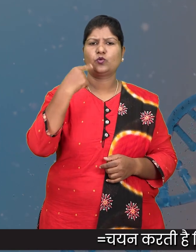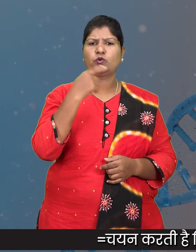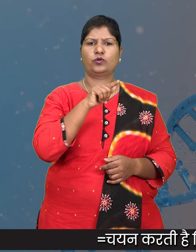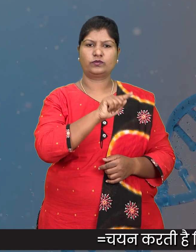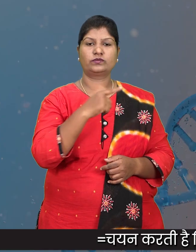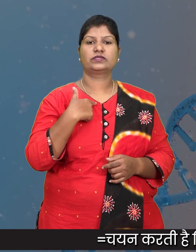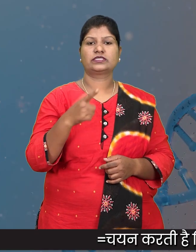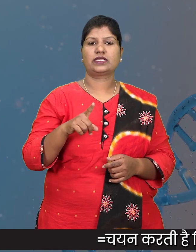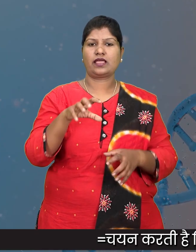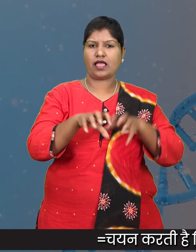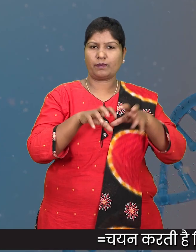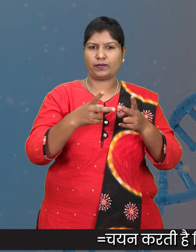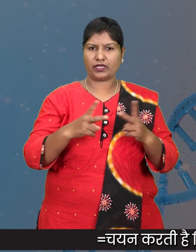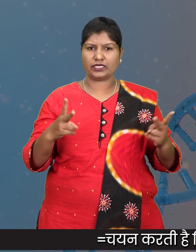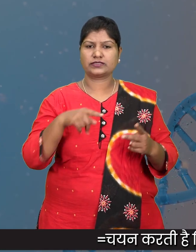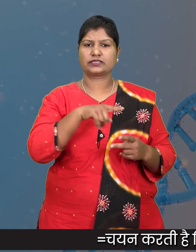अनुकूल विविधताएं होती हैं।